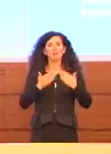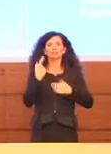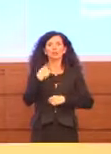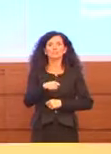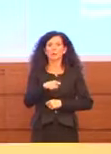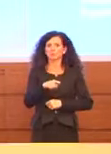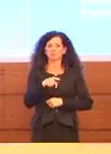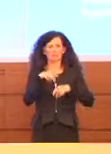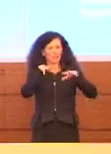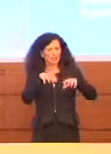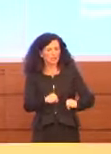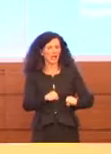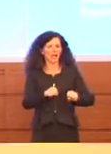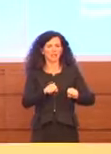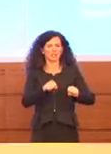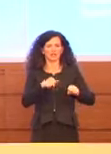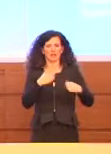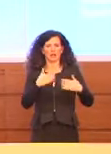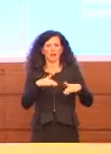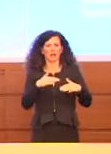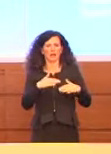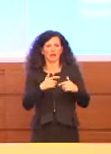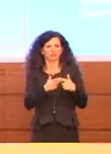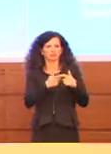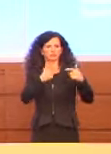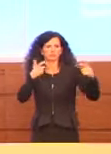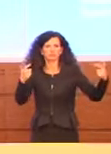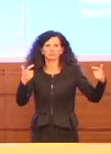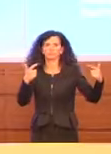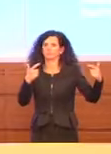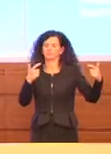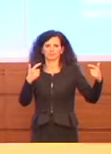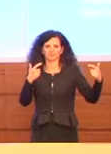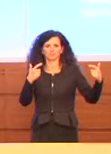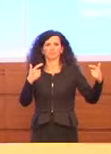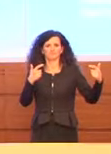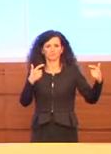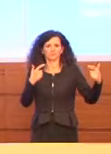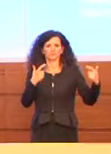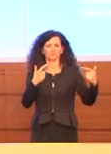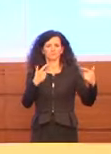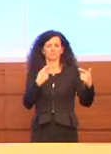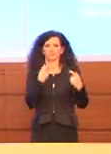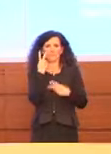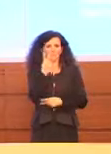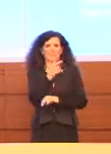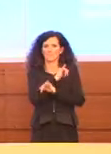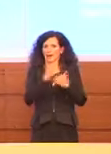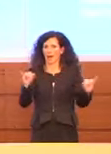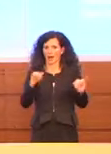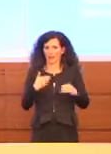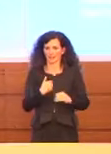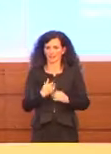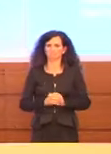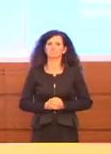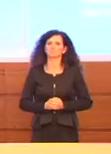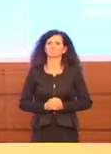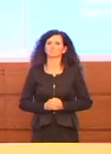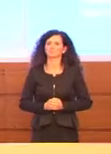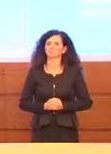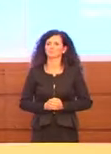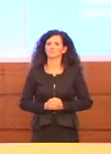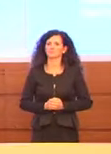intensa e così anche crescente nella dimensione abbiamo